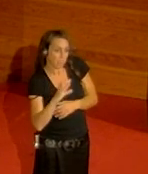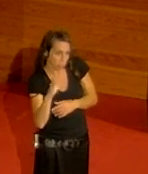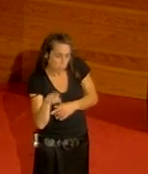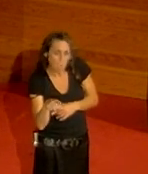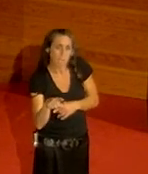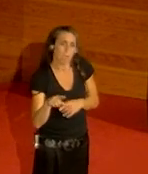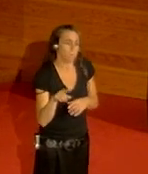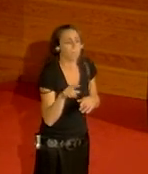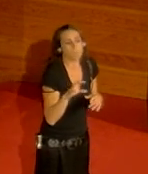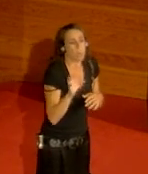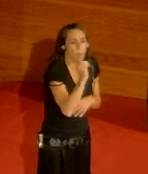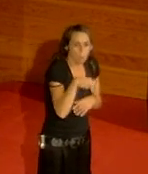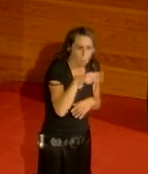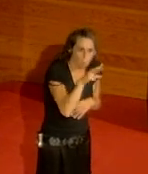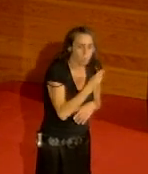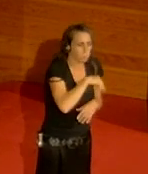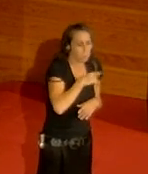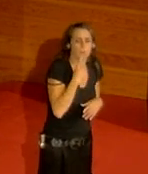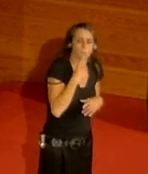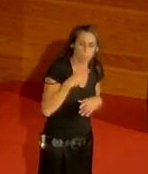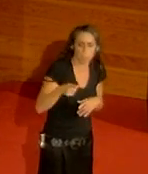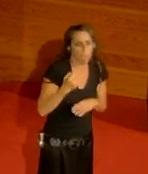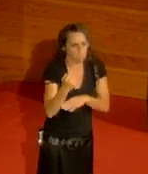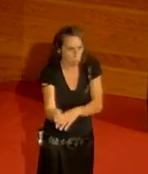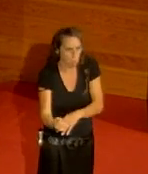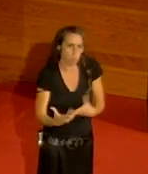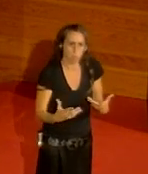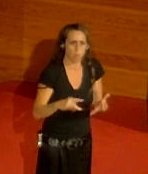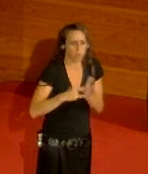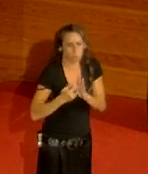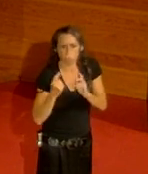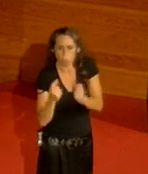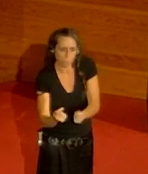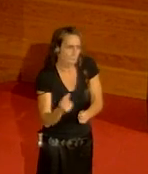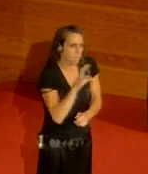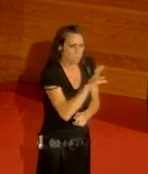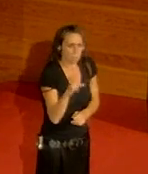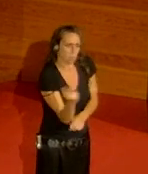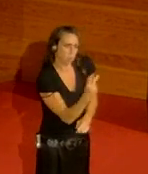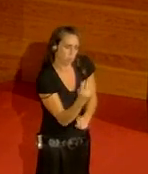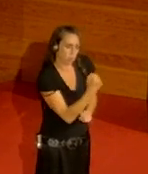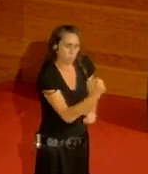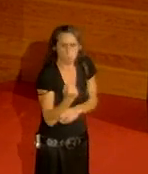hacen un comunicado de apoyo defienden los por favor nuestro apoyo a la solución de los dos estados